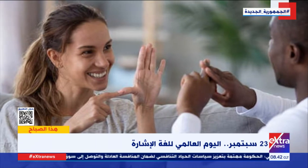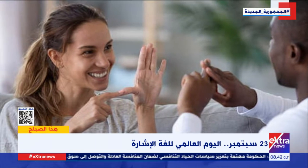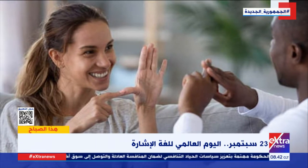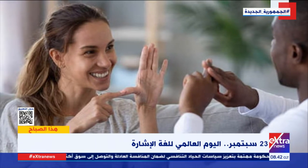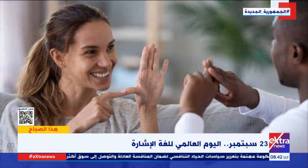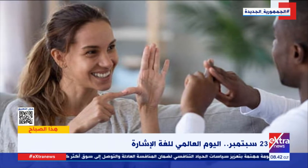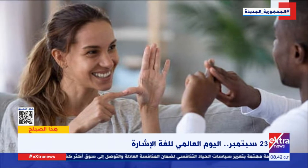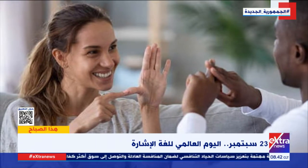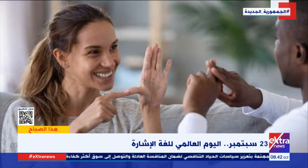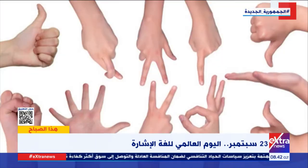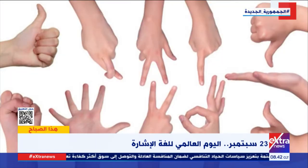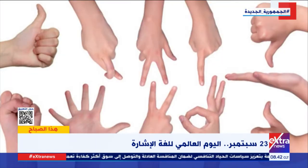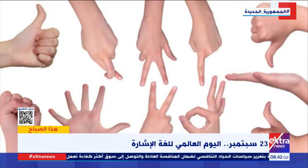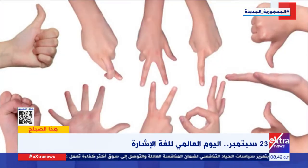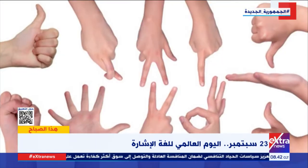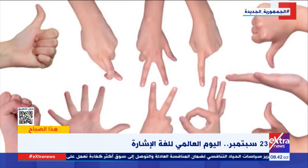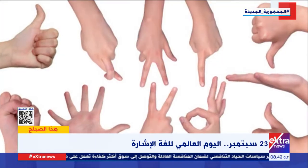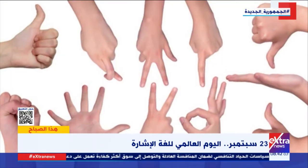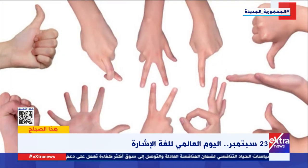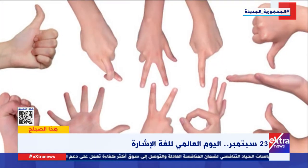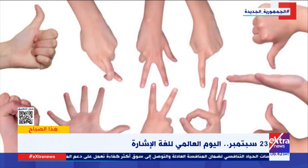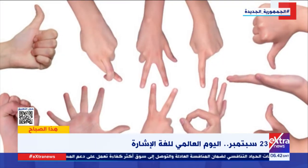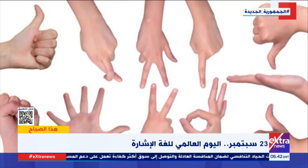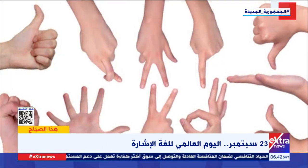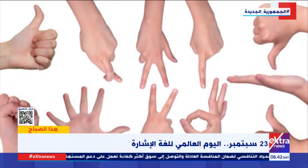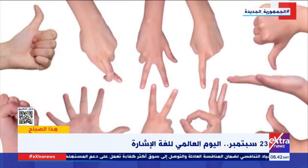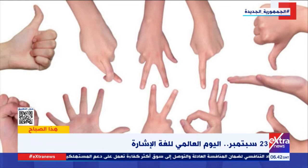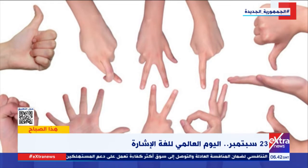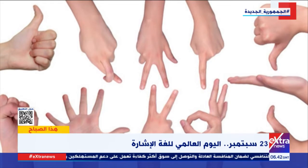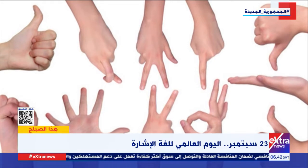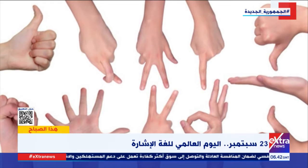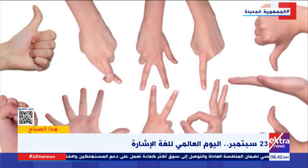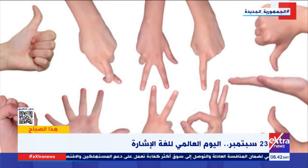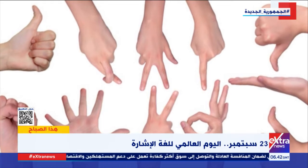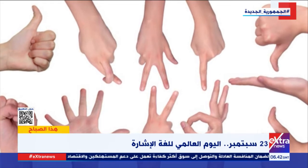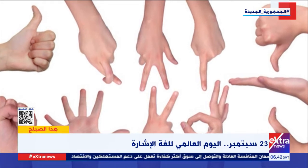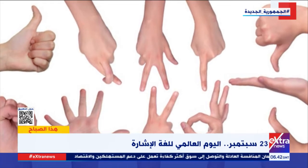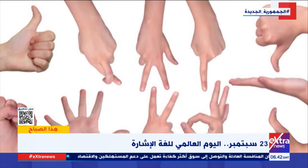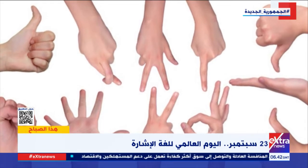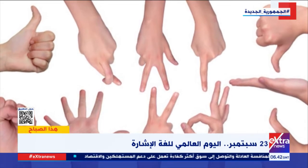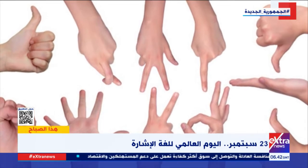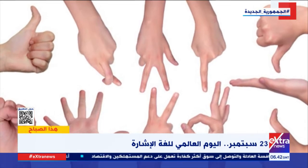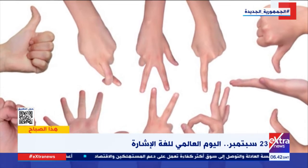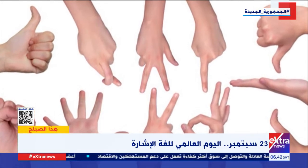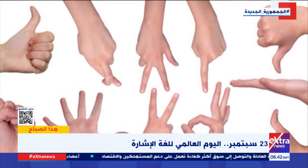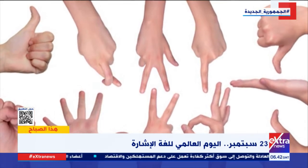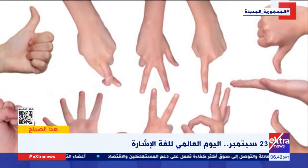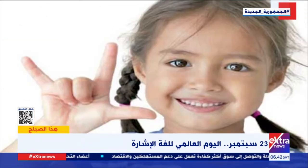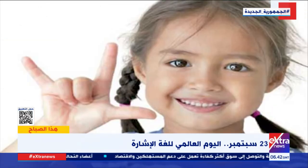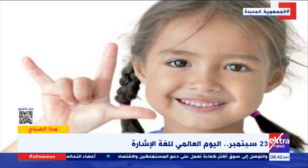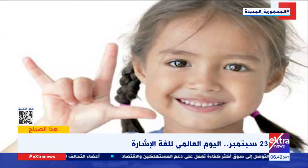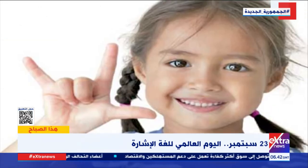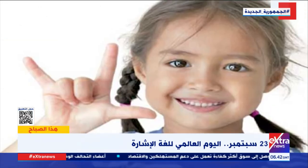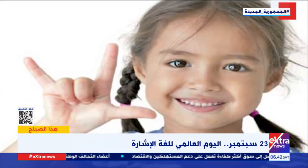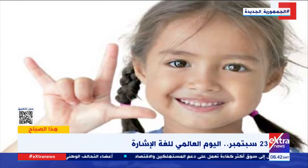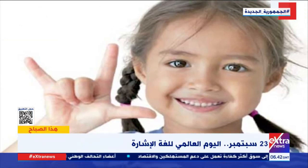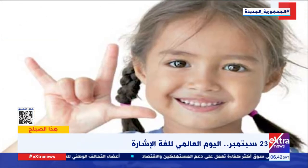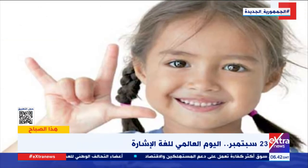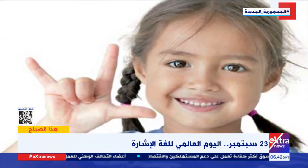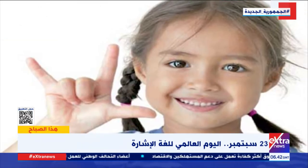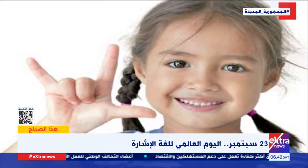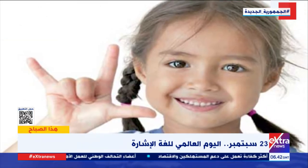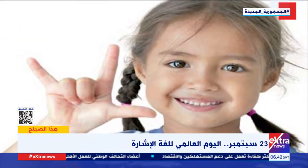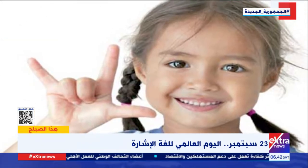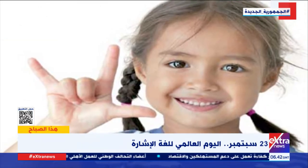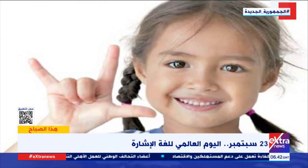معاهم أقصر في الجملة اللي أنا بقولها، يعني بلاش أزود في الجملة قوي عشان هم ما يتوهوش مننا. يعني أقصر في الجملة أقول اللي